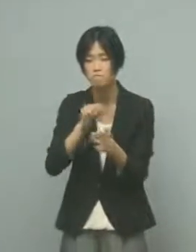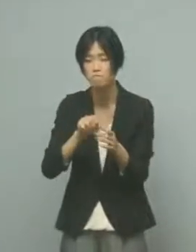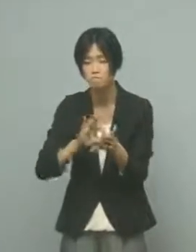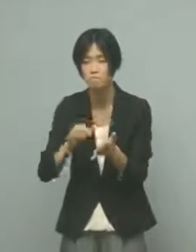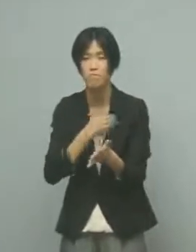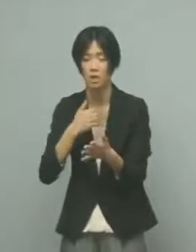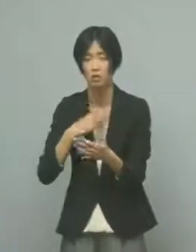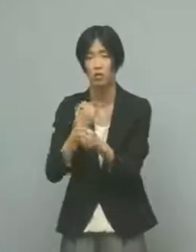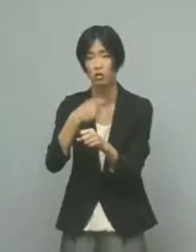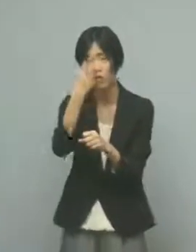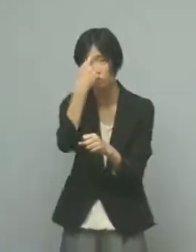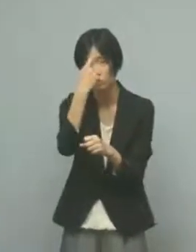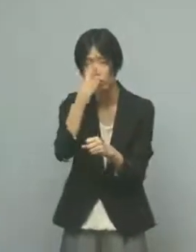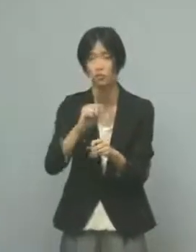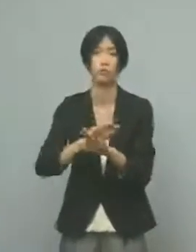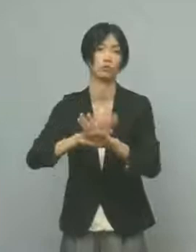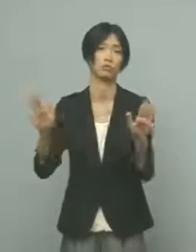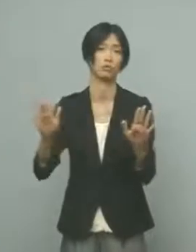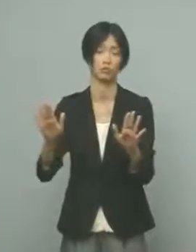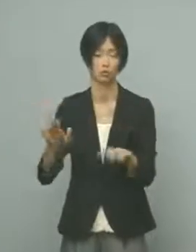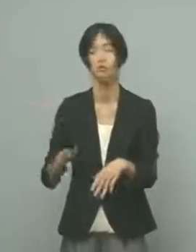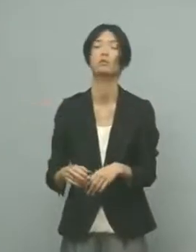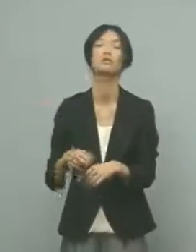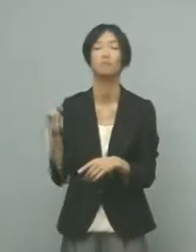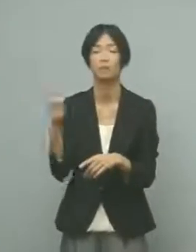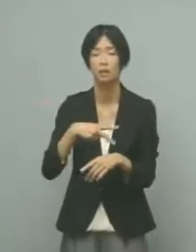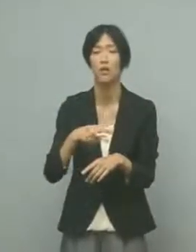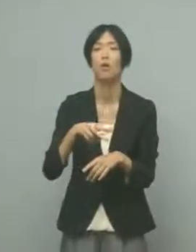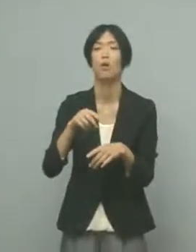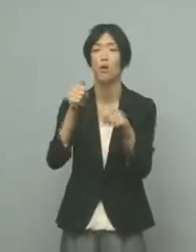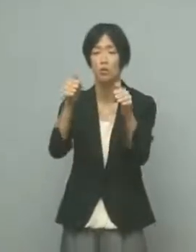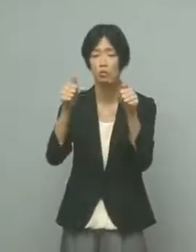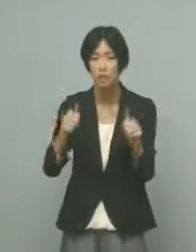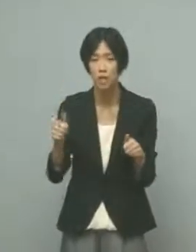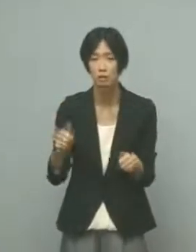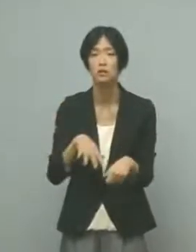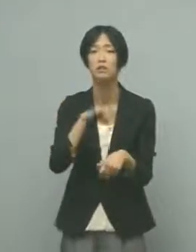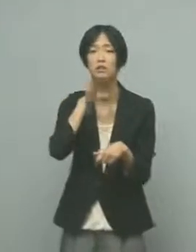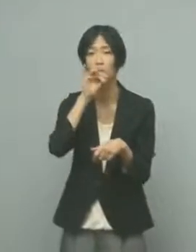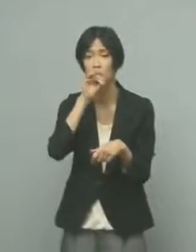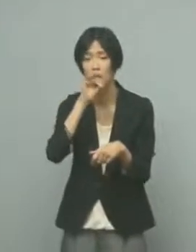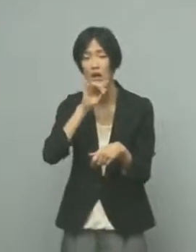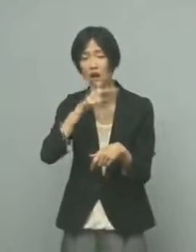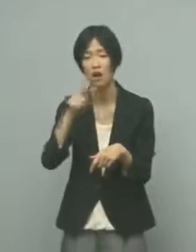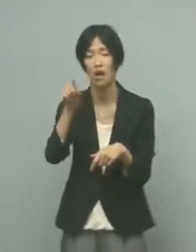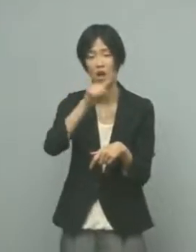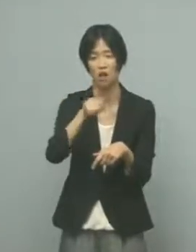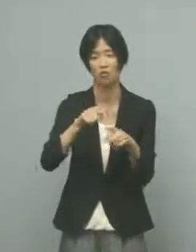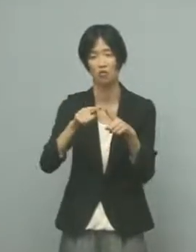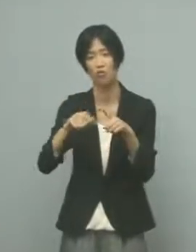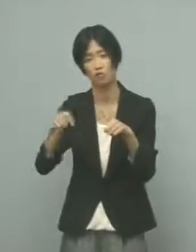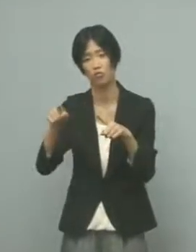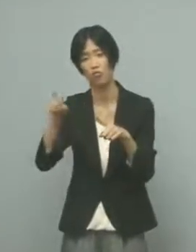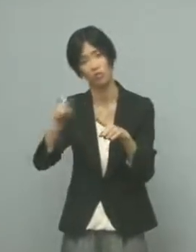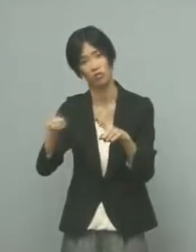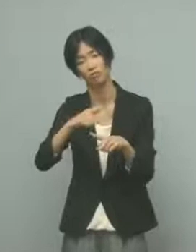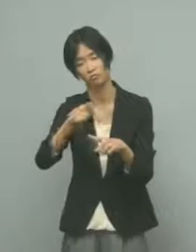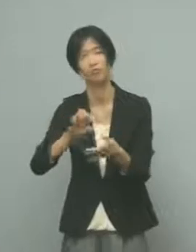取り組みますとともに、ホームページやツイッターなどの SNS を活用して、